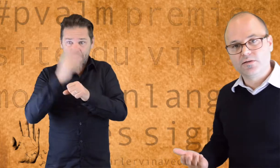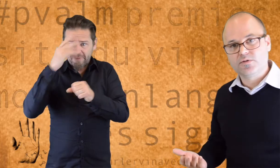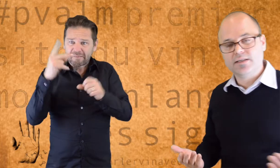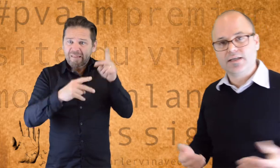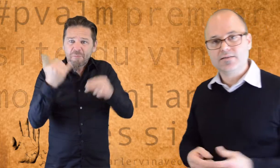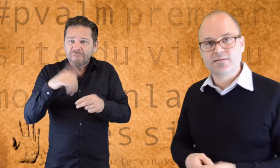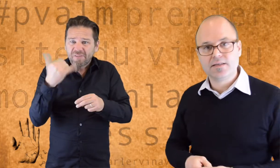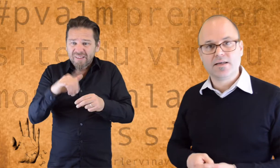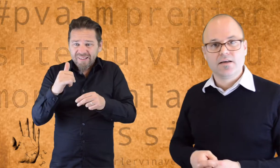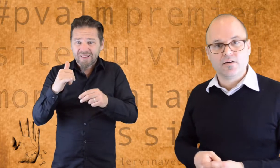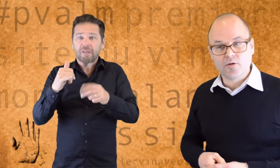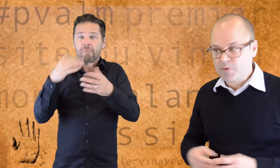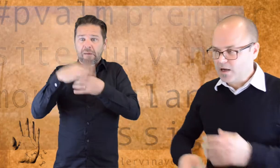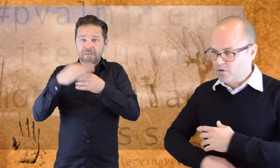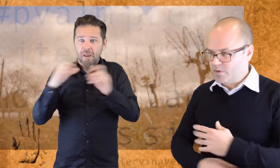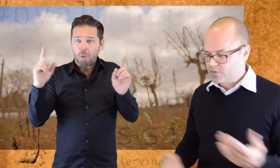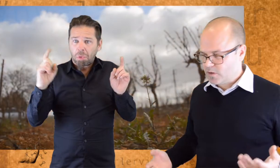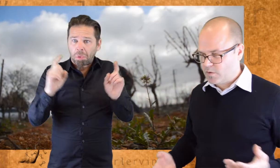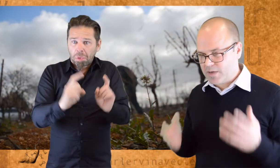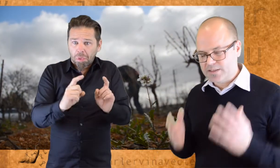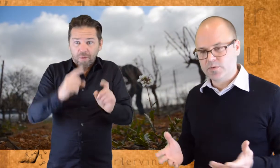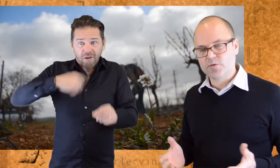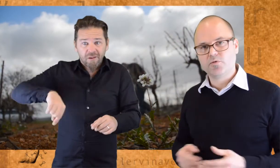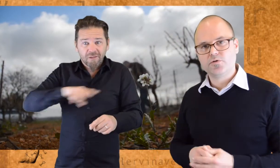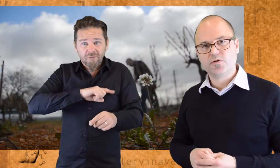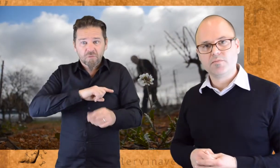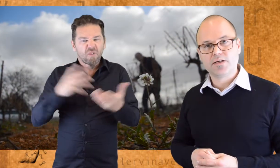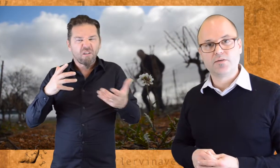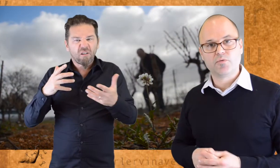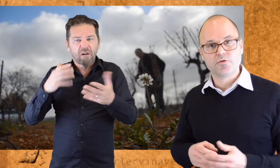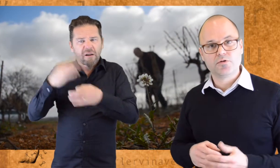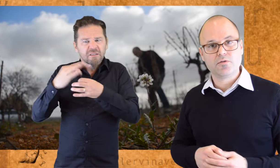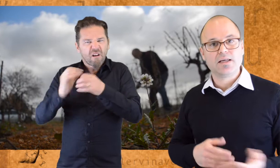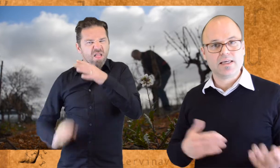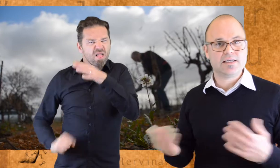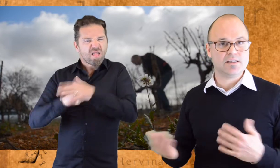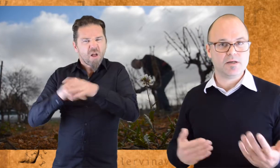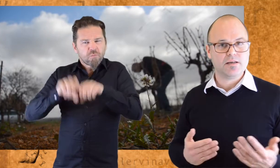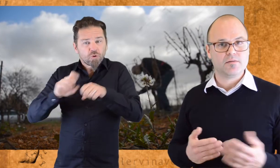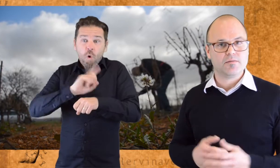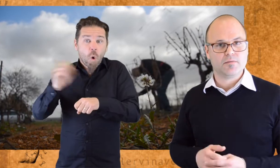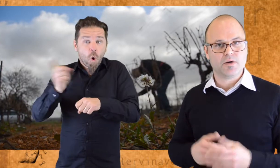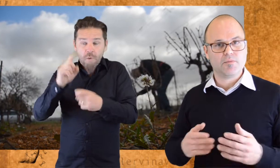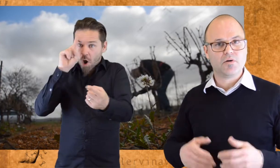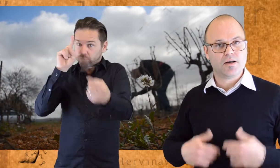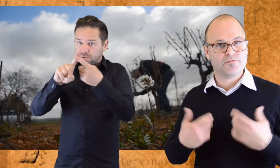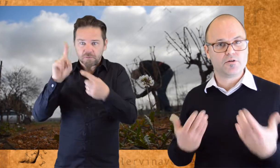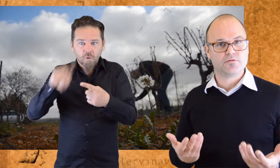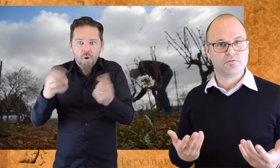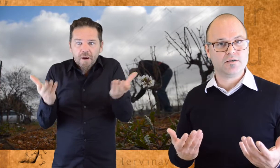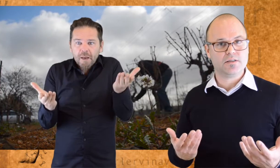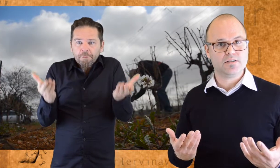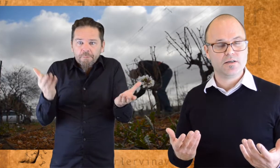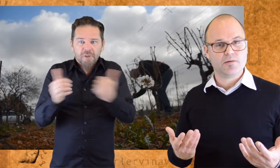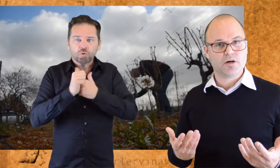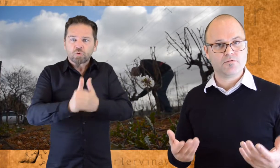nous, ce qui nous intéresse, c'est pas obligatoirement un maximum de production, mais une production équilibrée par rapport à la force